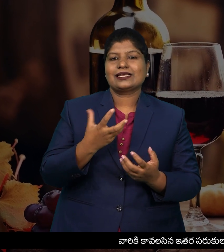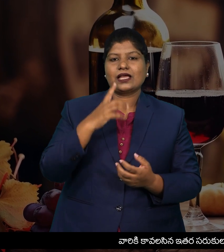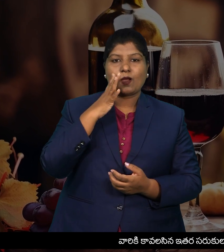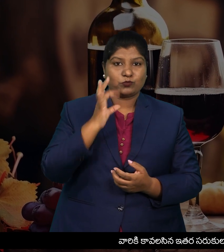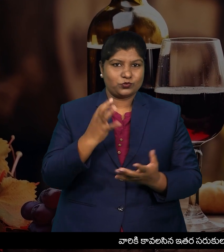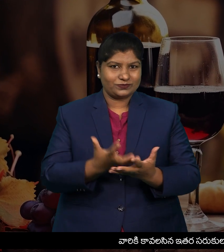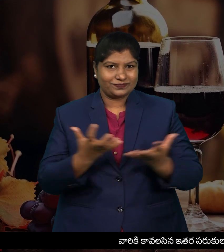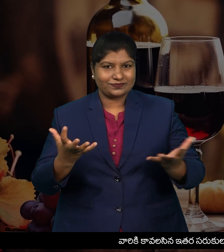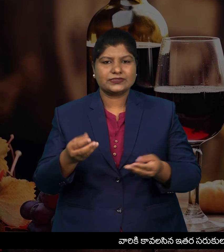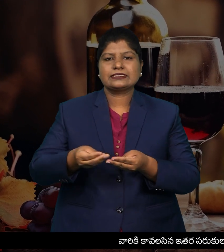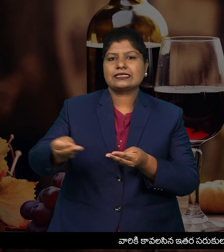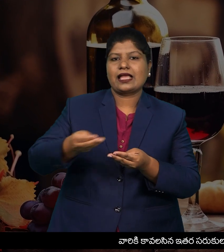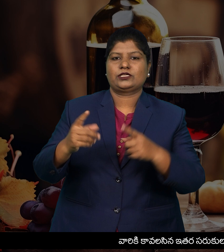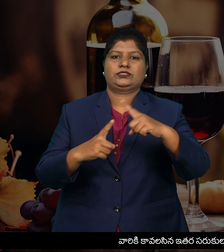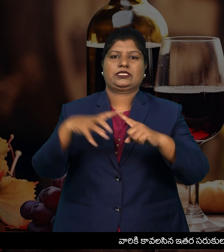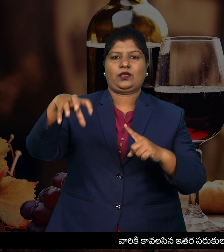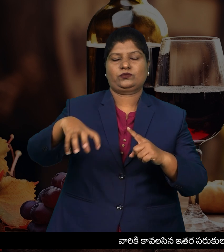సరుకులను దగ్గర్లోని పట్టణాల నుండి తెప్పించుకుంటారు.